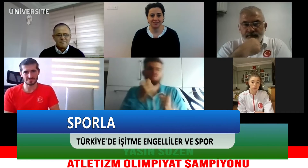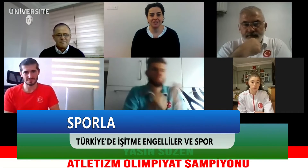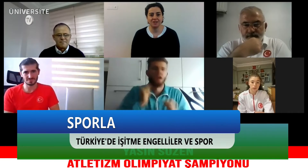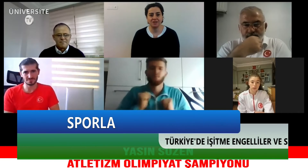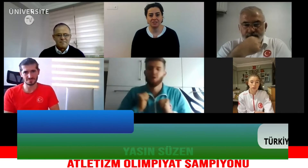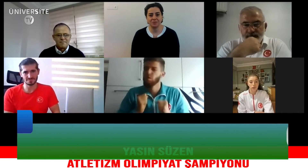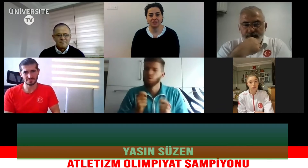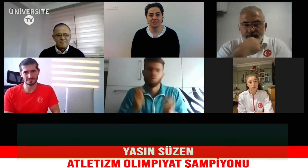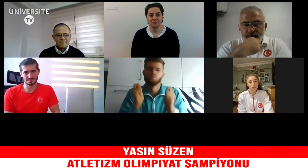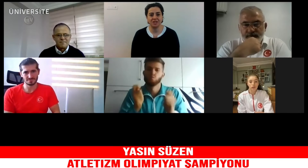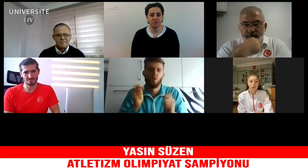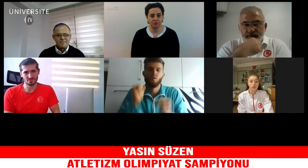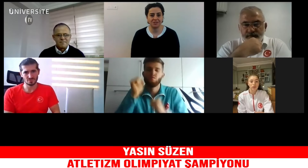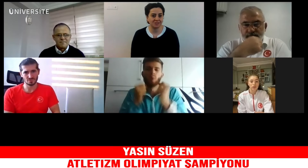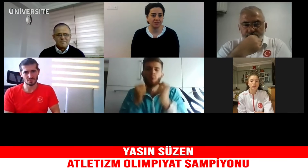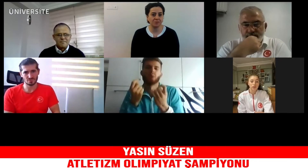2017-2018'inde